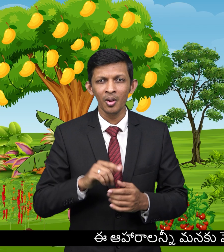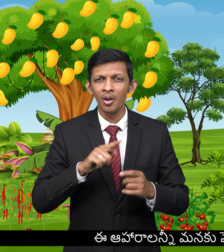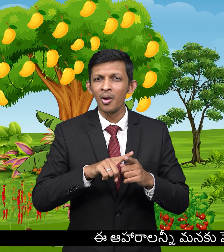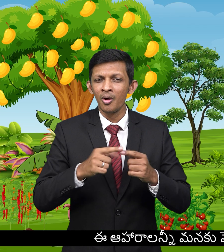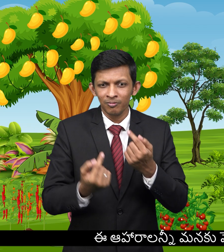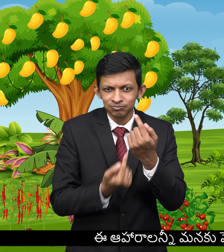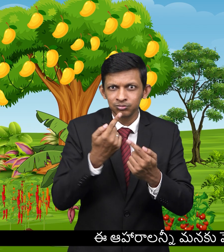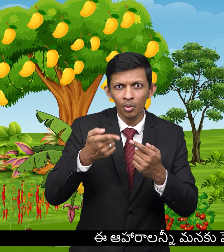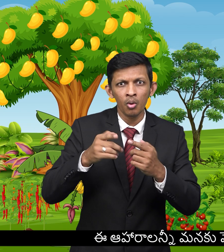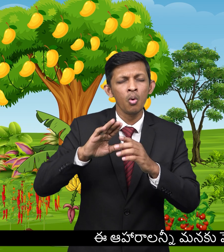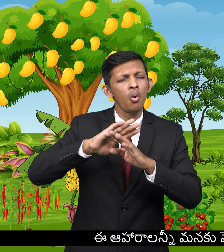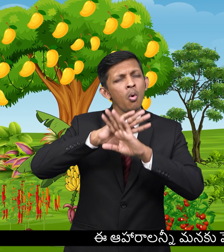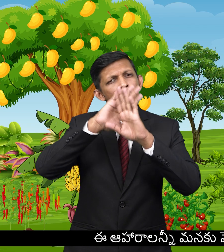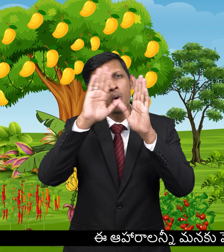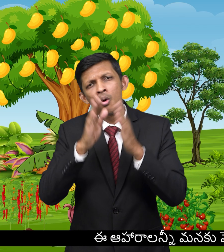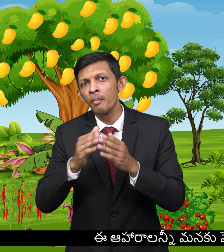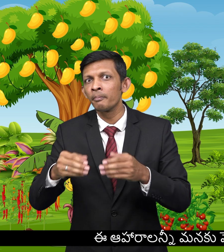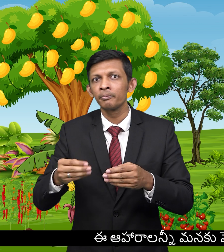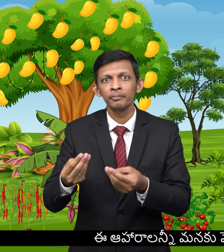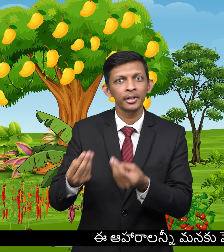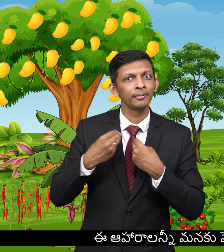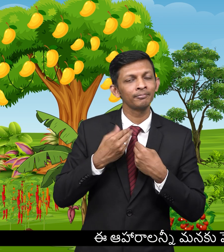ఈ ఆహారాలన్నీ మనకు మొక్కల నుండి లభిస్తాయి.